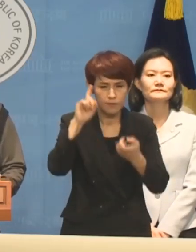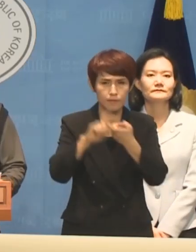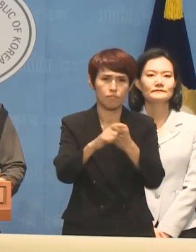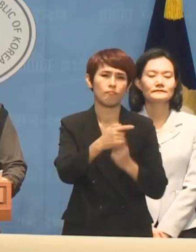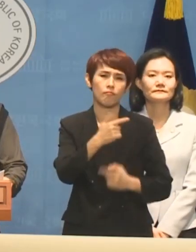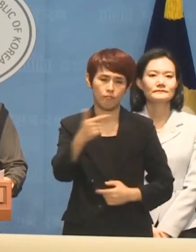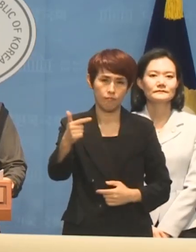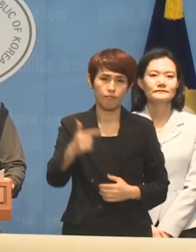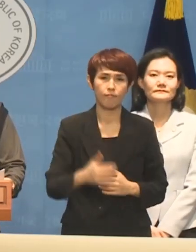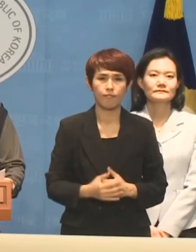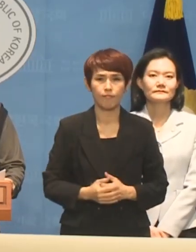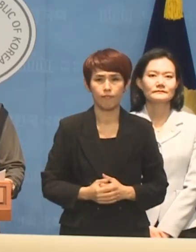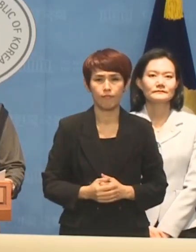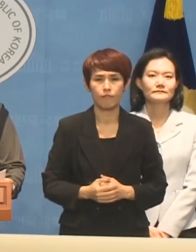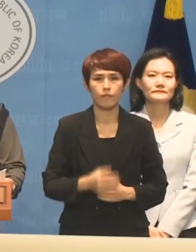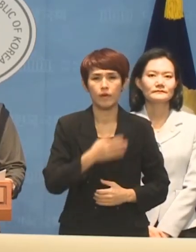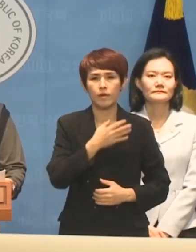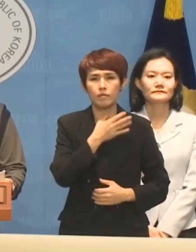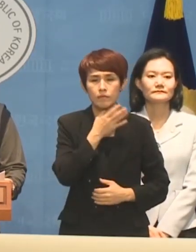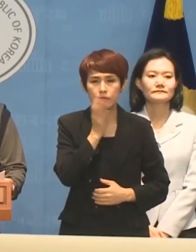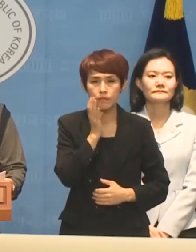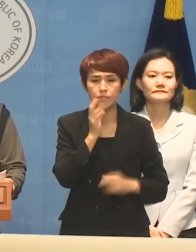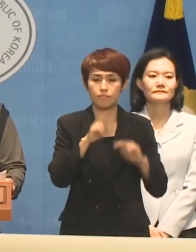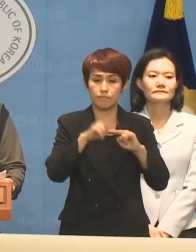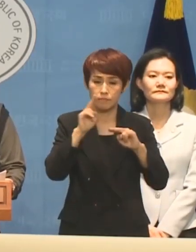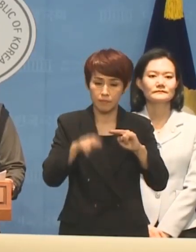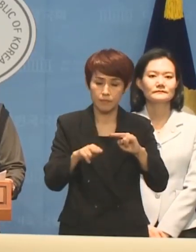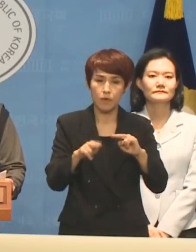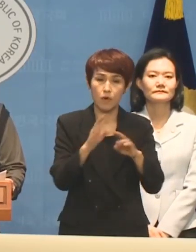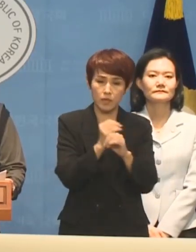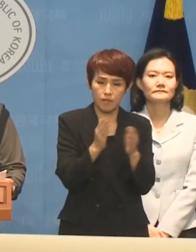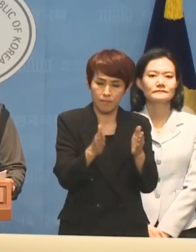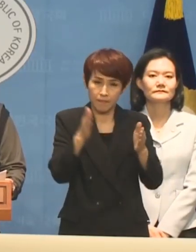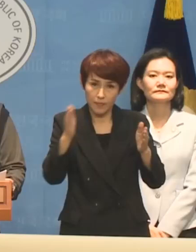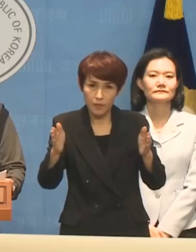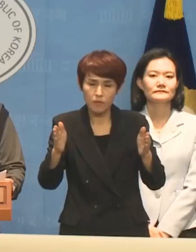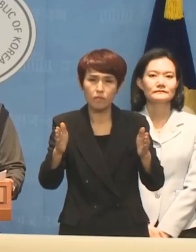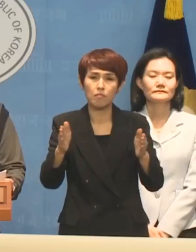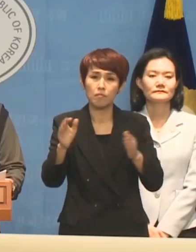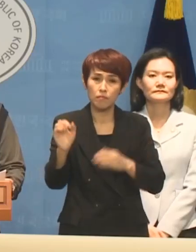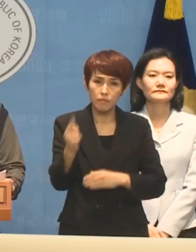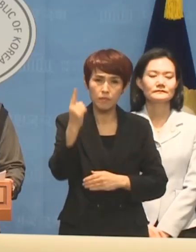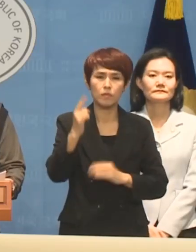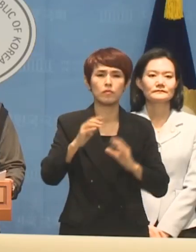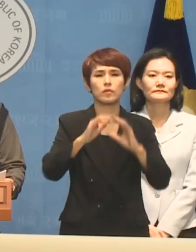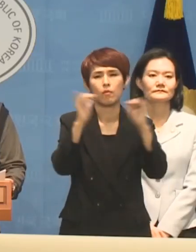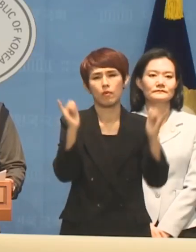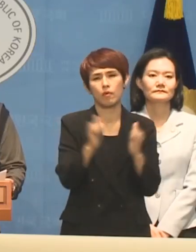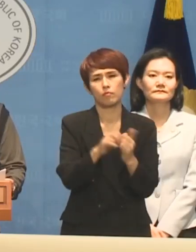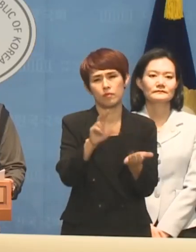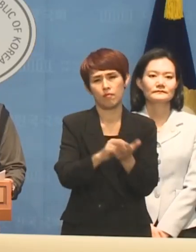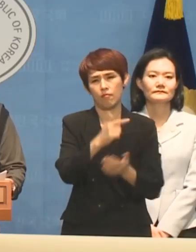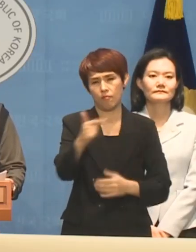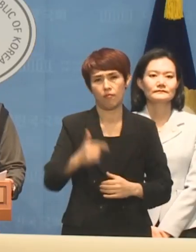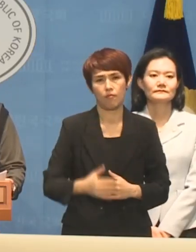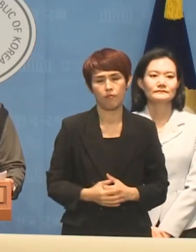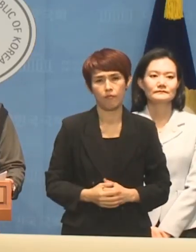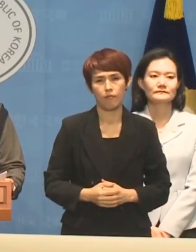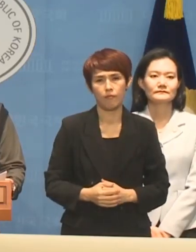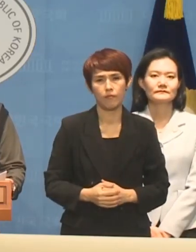높아지고 있고 정년 연장과 관련된 사회적 분란도 커지고 있습니다. 이런